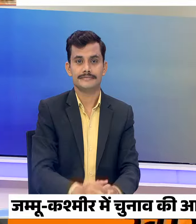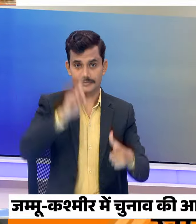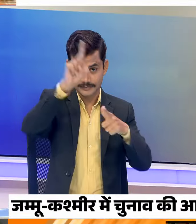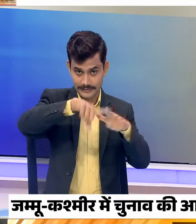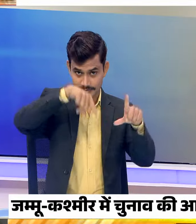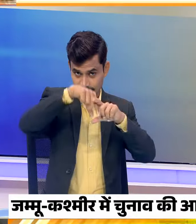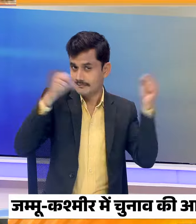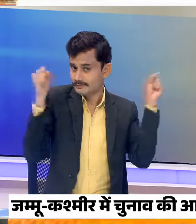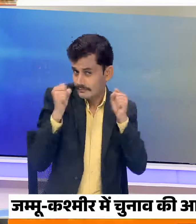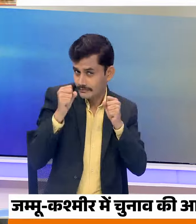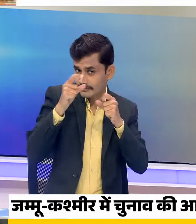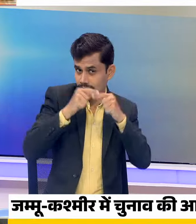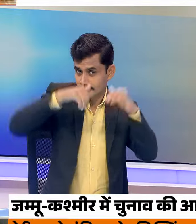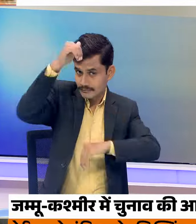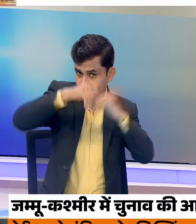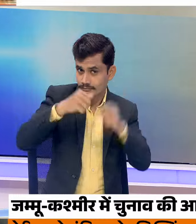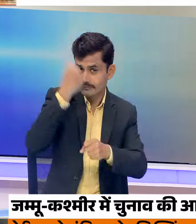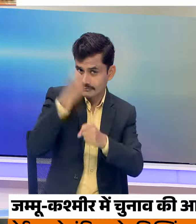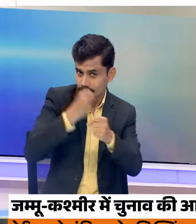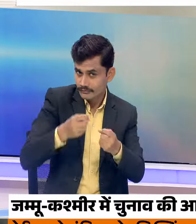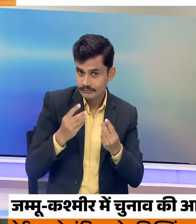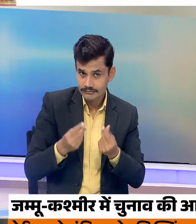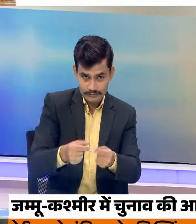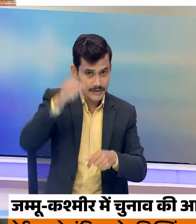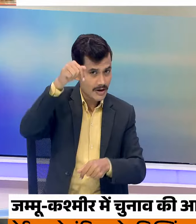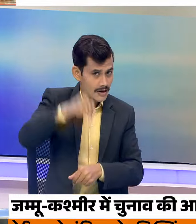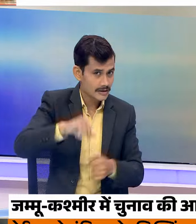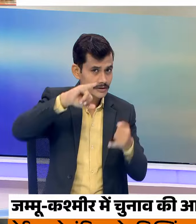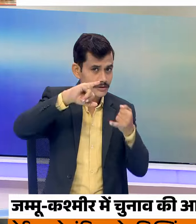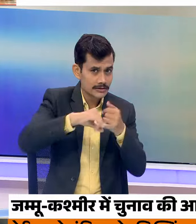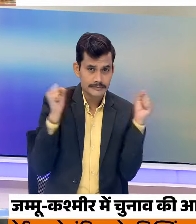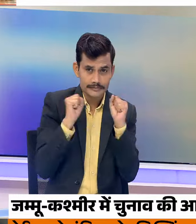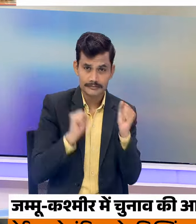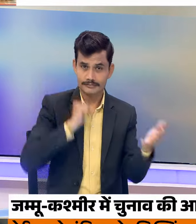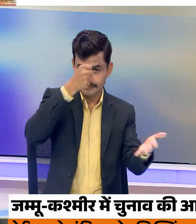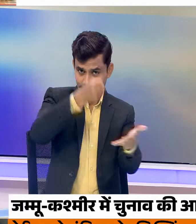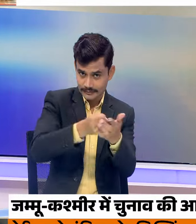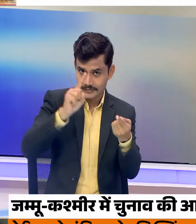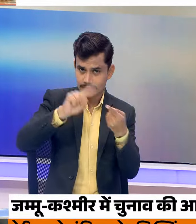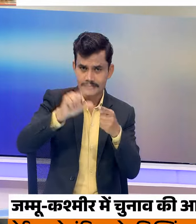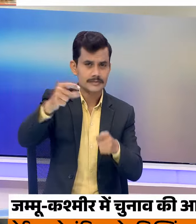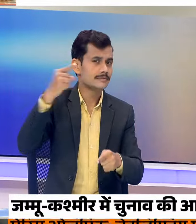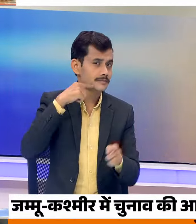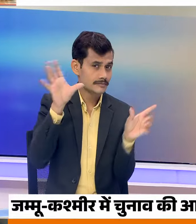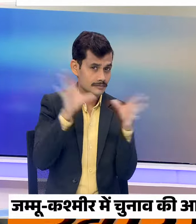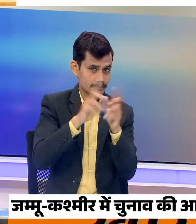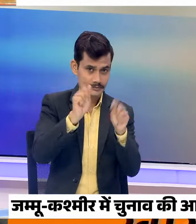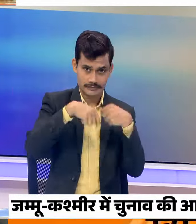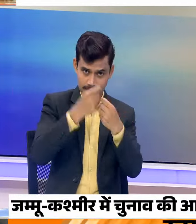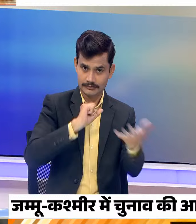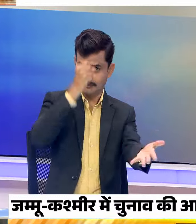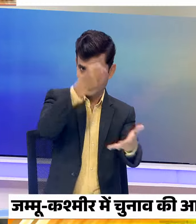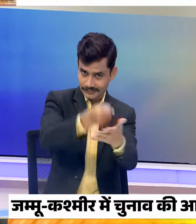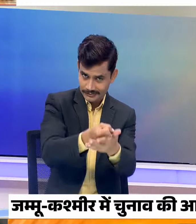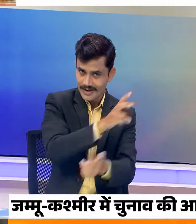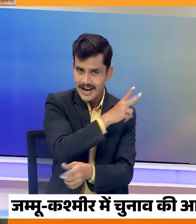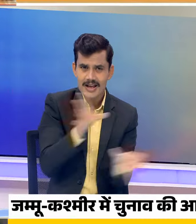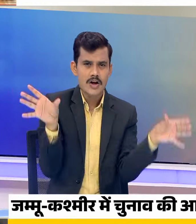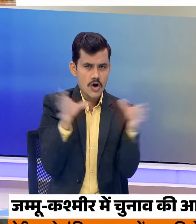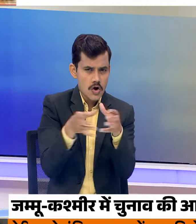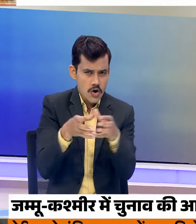जम्मू कश्मीर में चुनाव की तैयारियों का जायजा लेने आज श्रीनगर पहुंचेगी चुनाव आयोग की टीम, राजनीतिक दलों के साथ